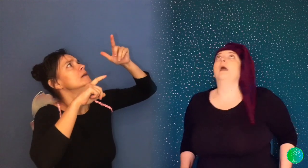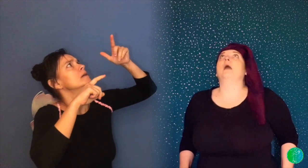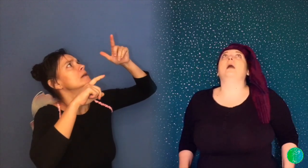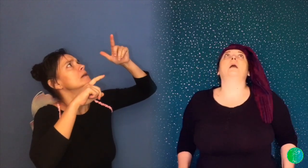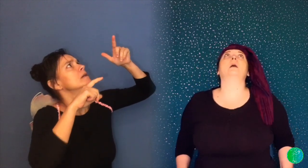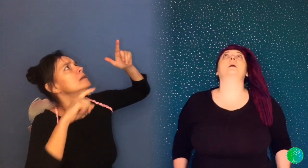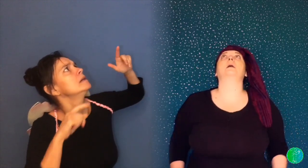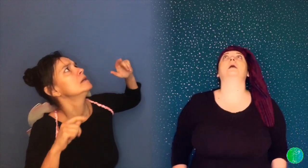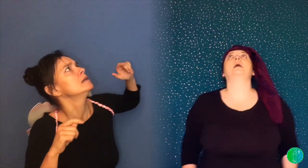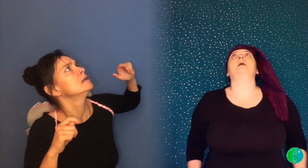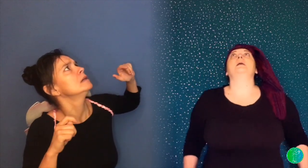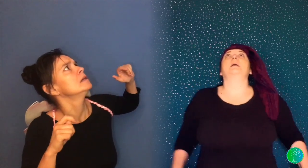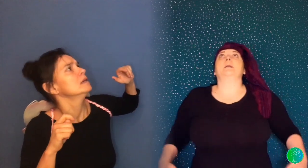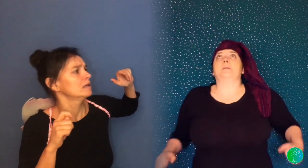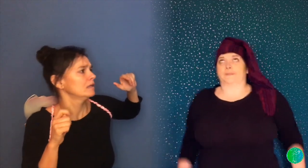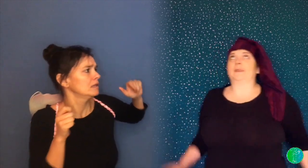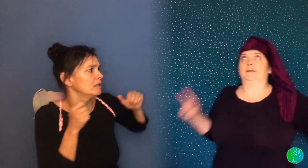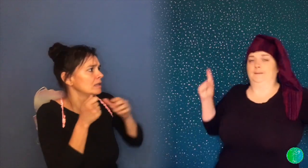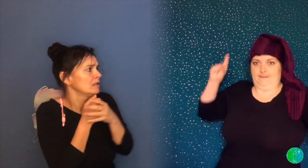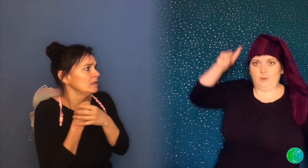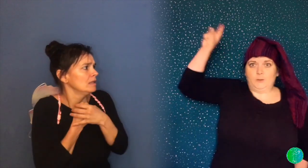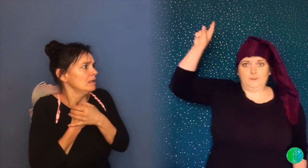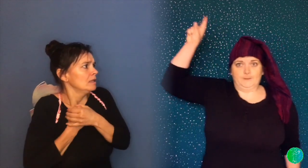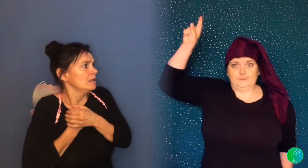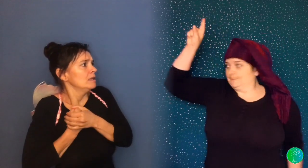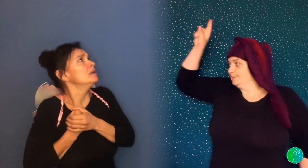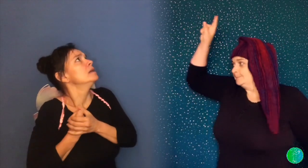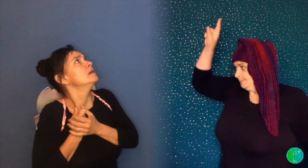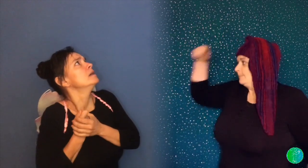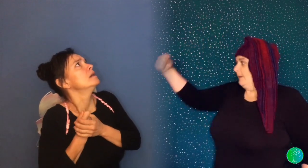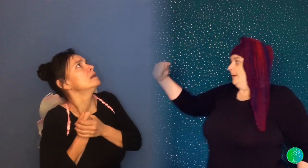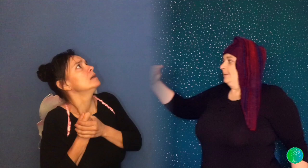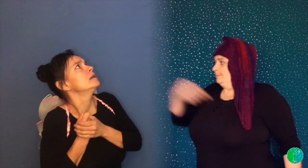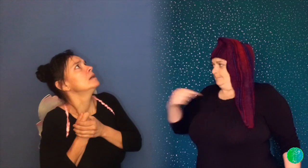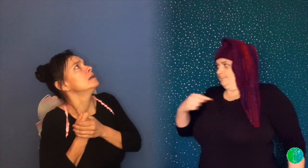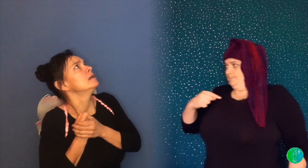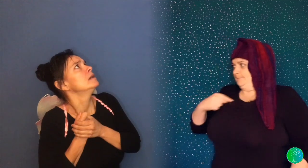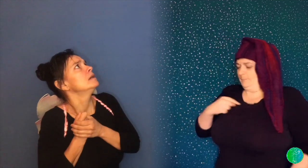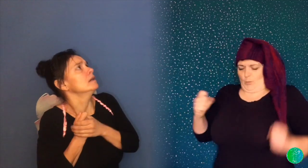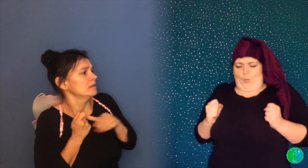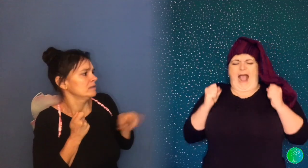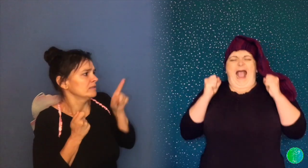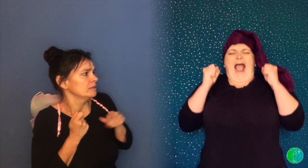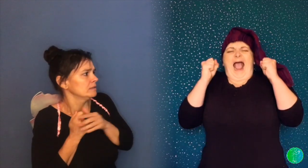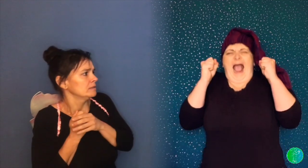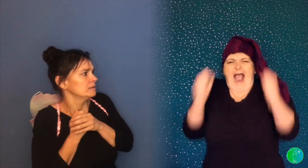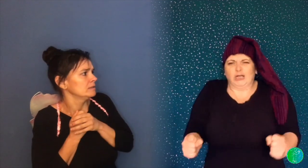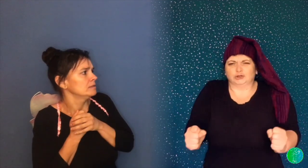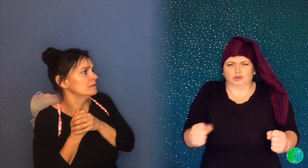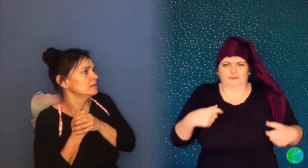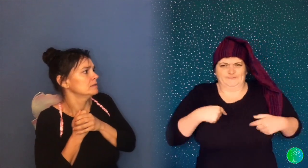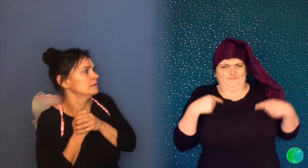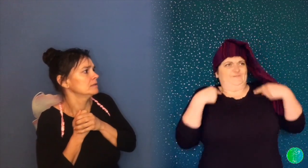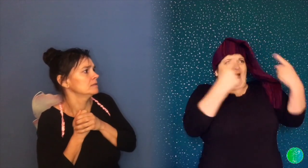Il y a quelqu'un sur le toit de la roulotte, chuchote-t-elle. Cette fois, Gomez bondit sur ses